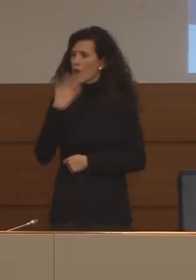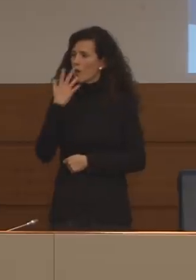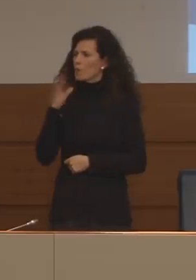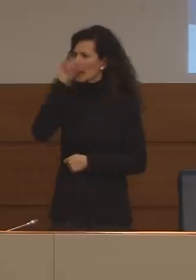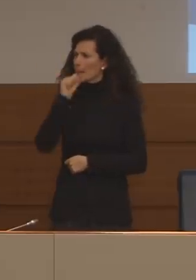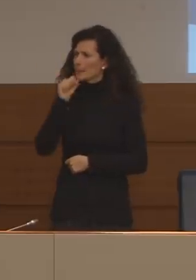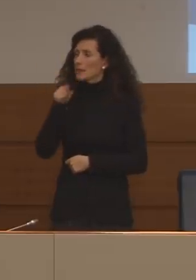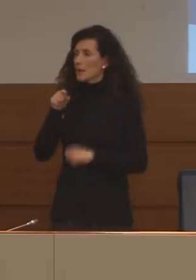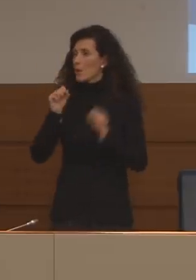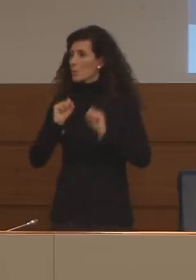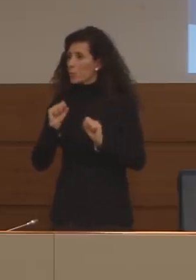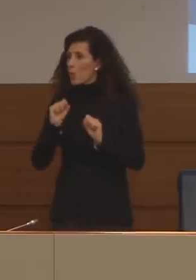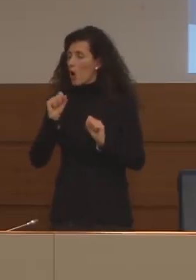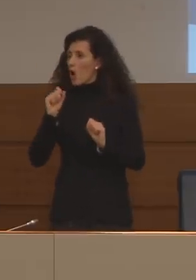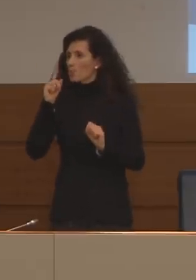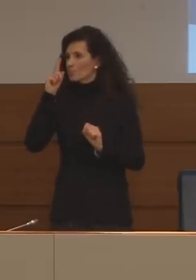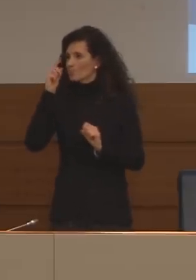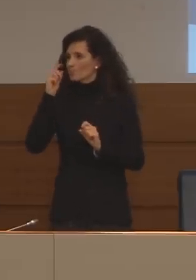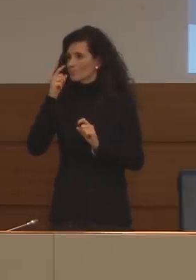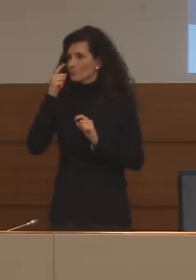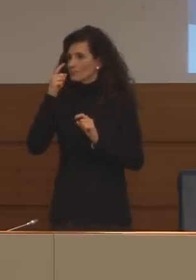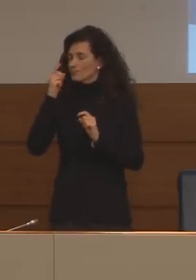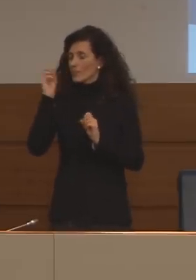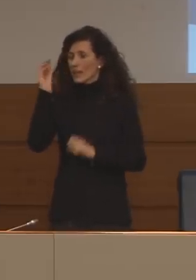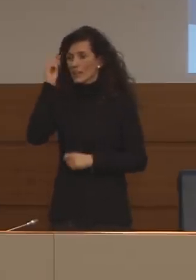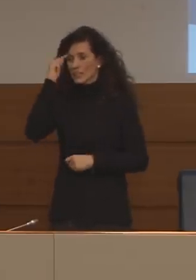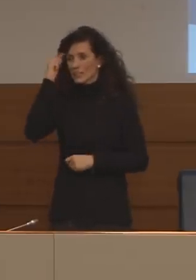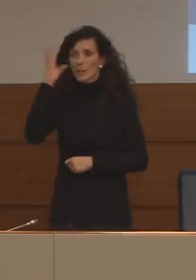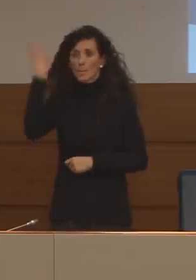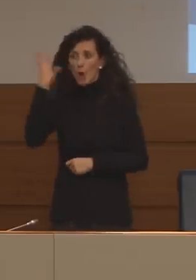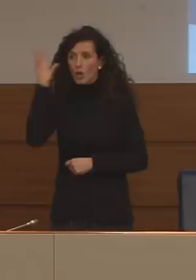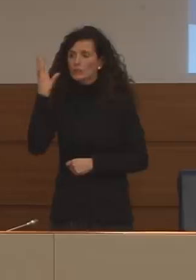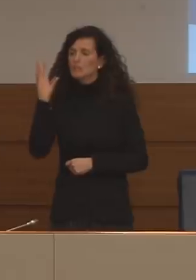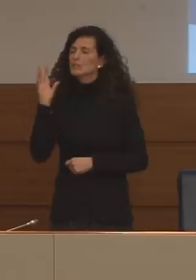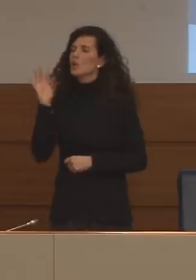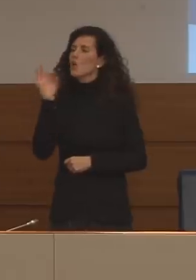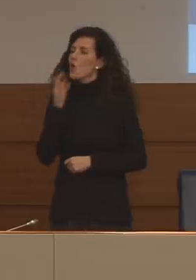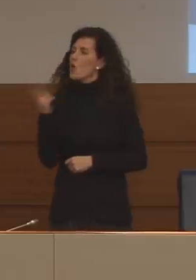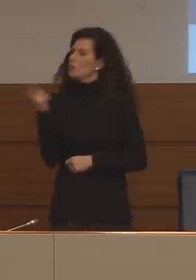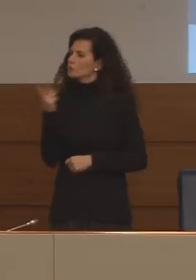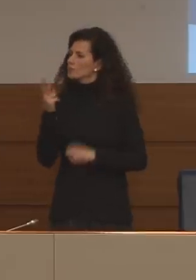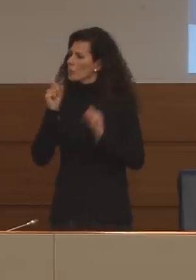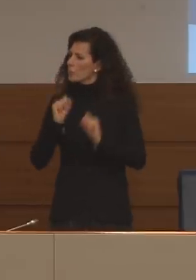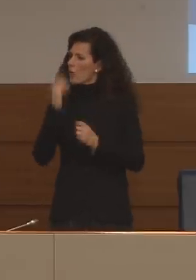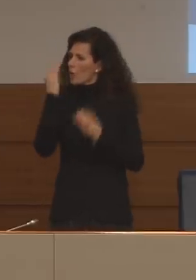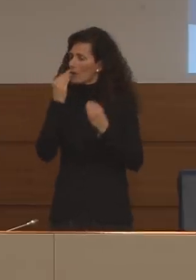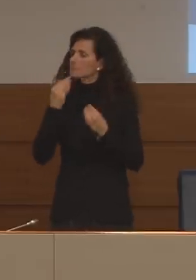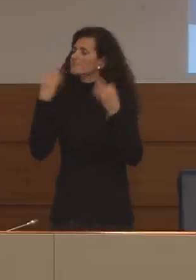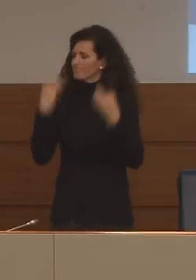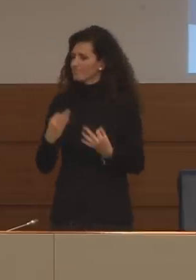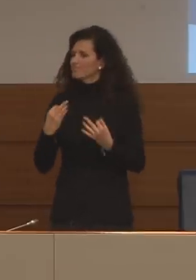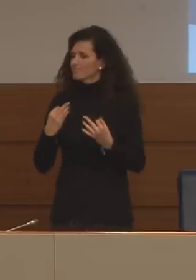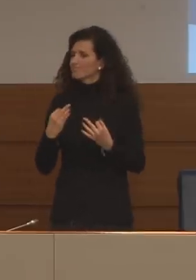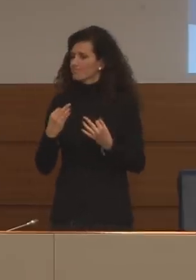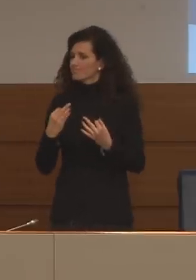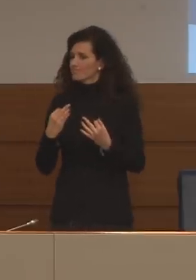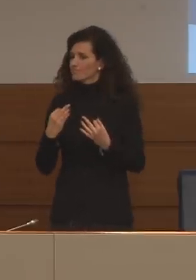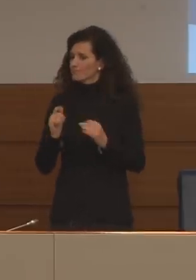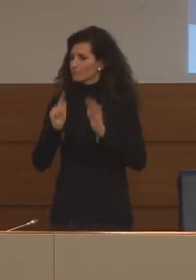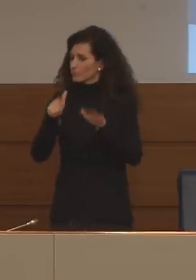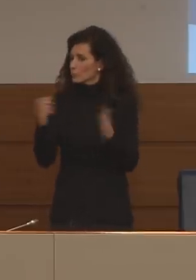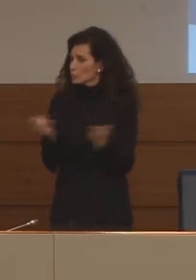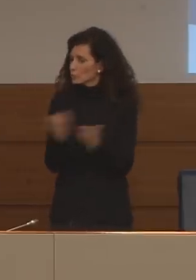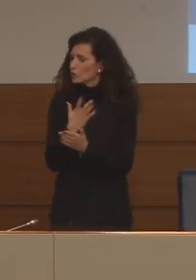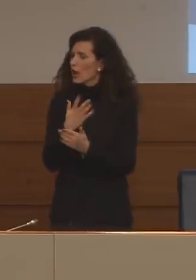che voi insomma ritenete plausibile e al commissario come diciamo che tipo di supporto